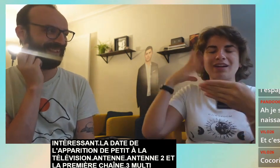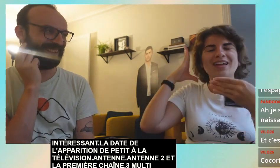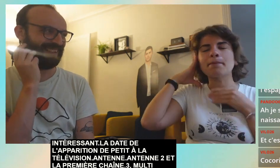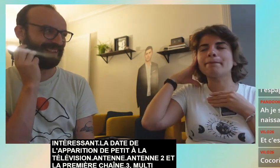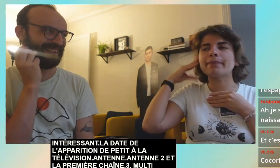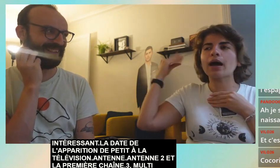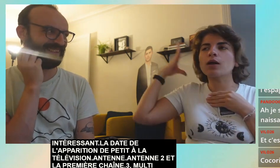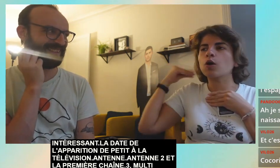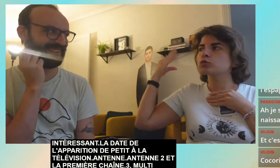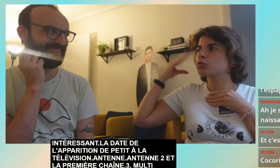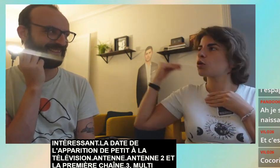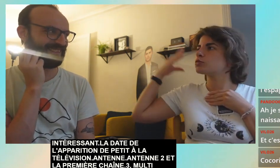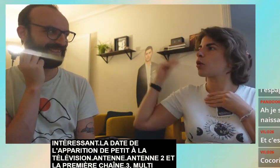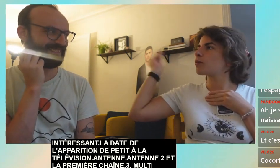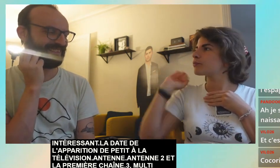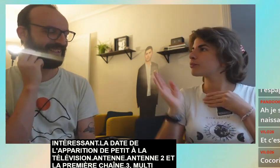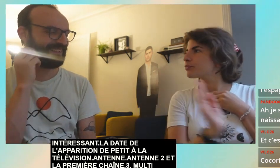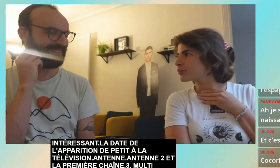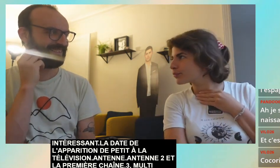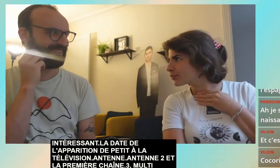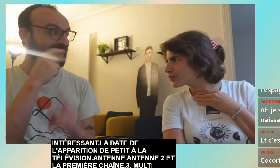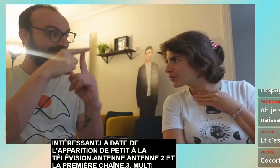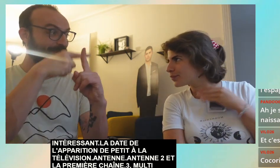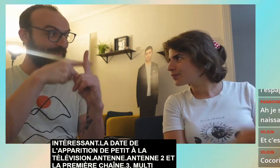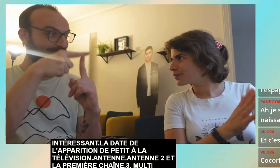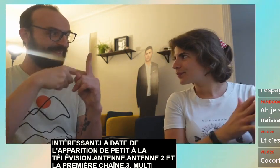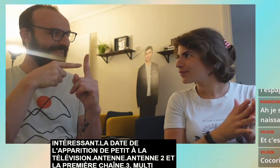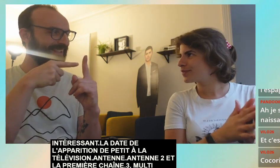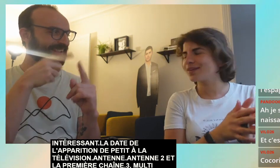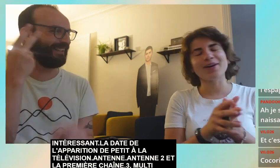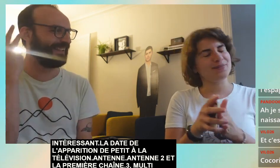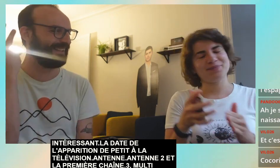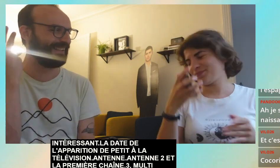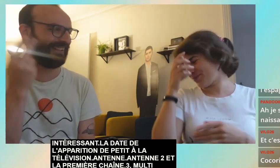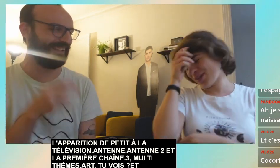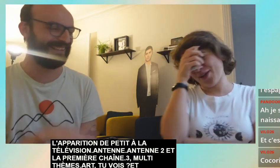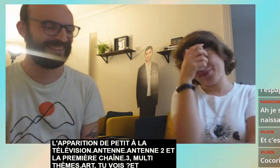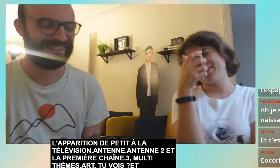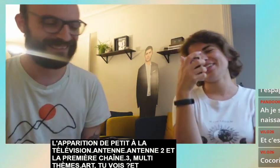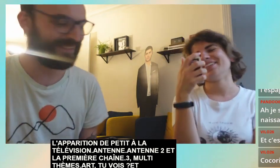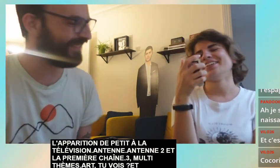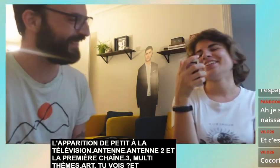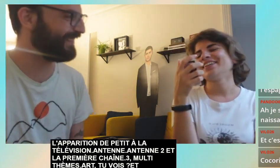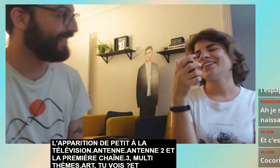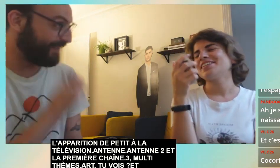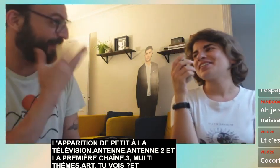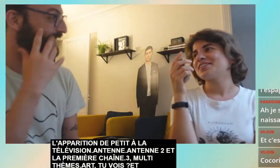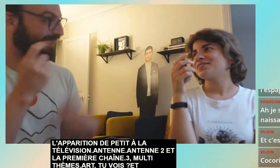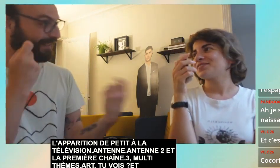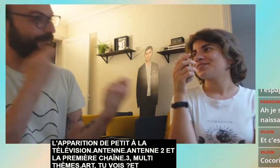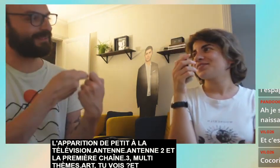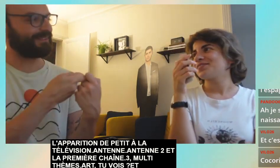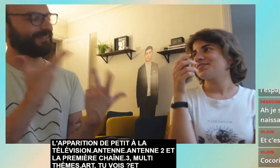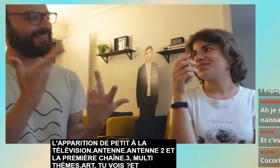et malentendants. Déficient. Non. Non? C'est bien, il s'adapte du coup.